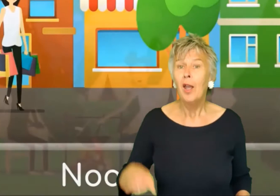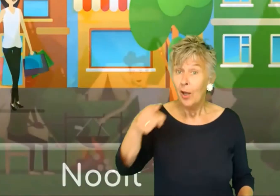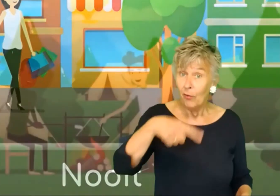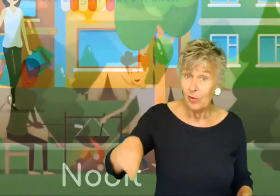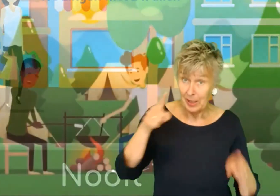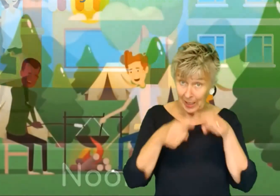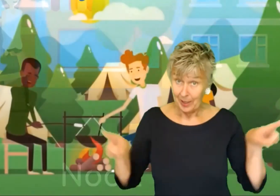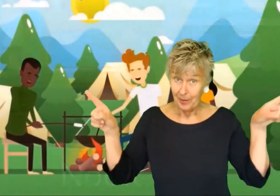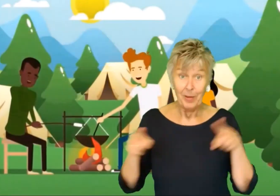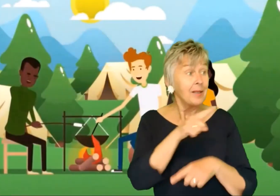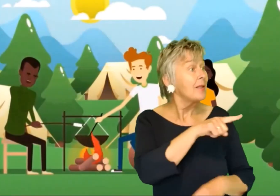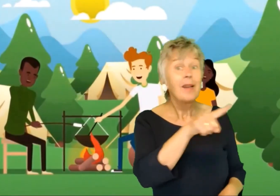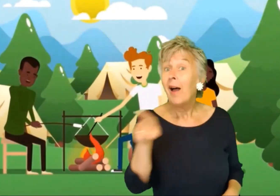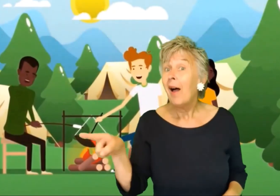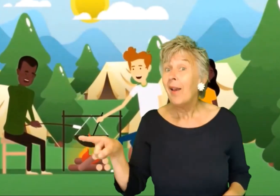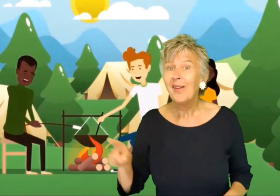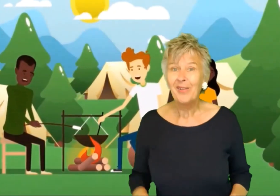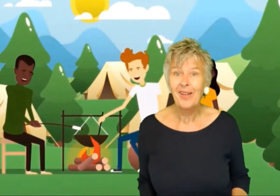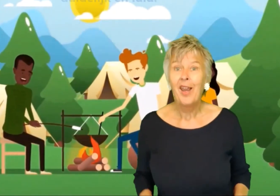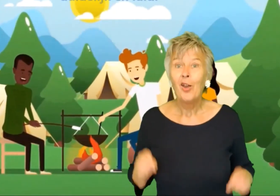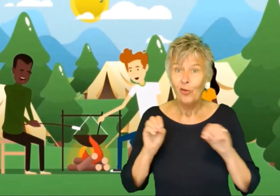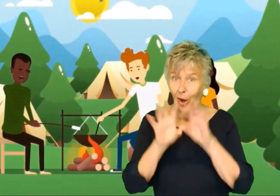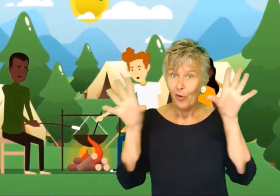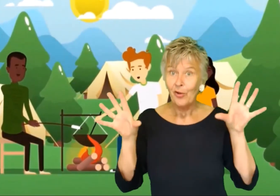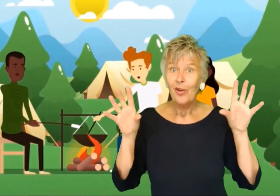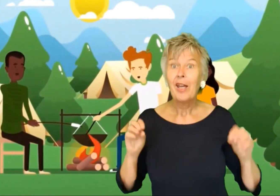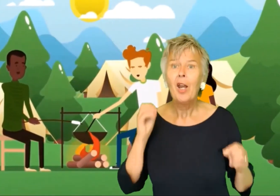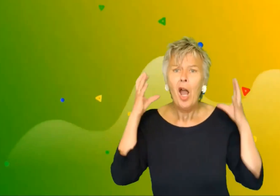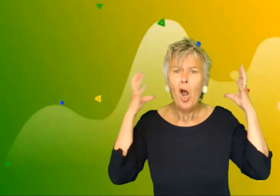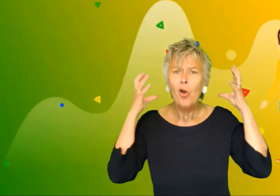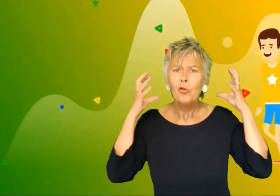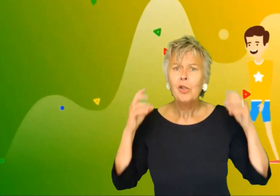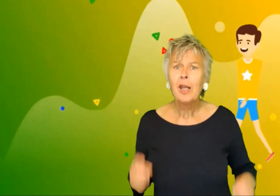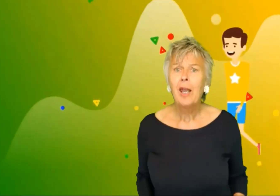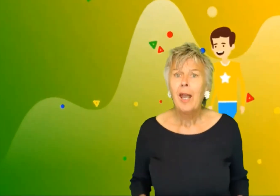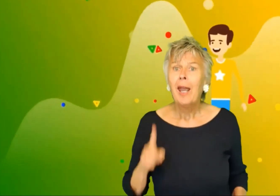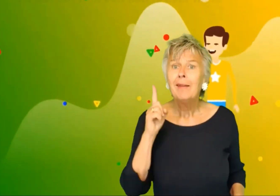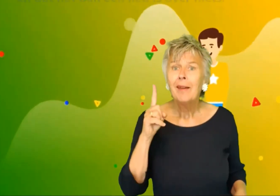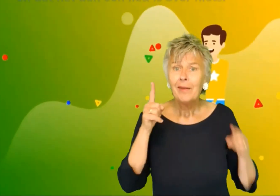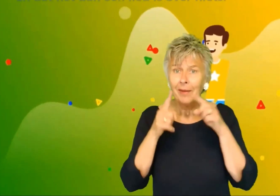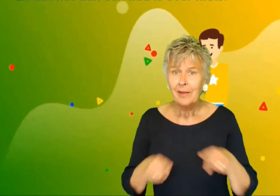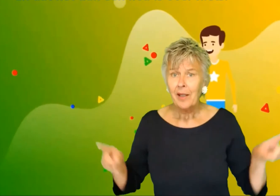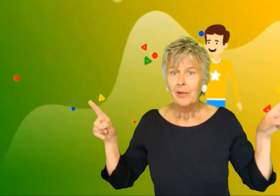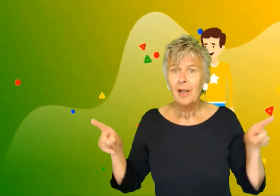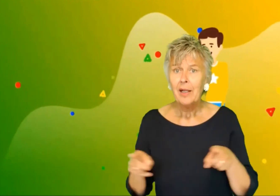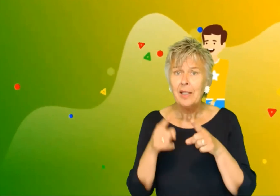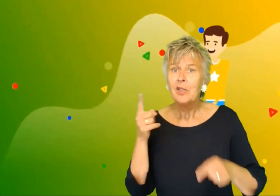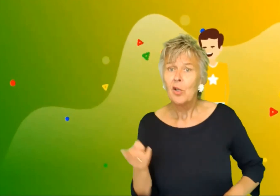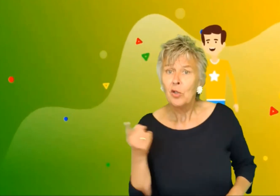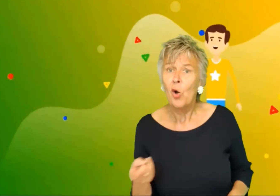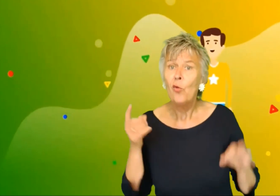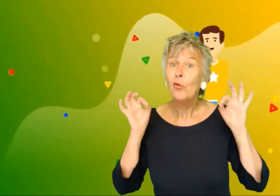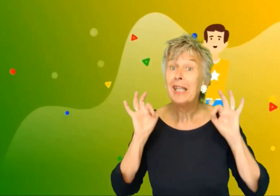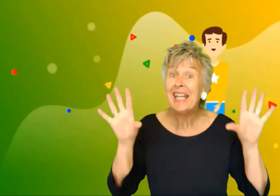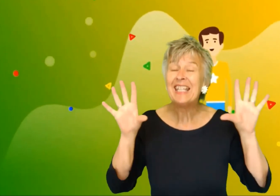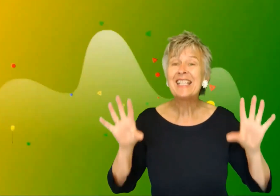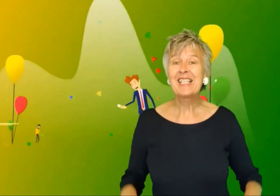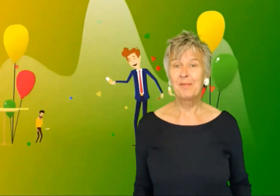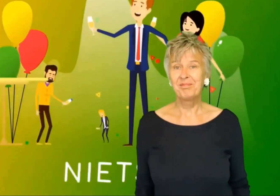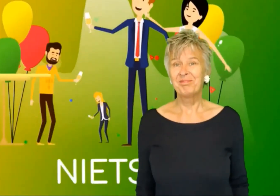nooit. We zingen met z'n allen duidelijk en luid, en dat het dan een lied is